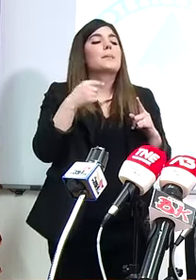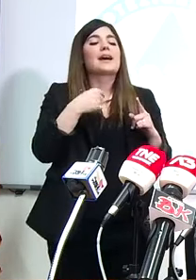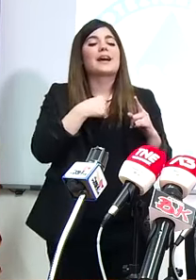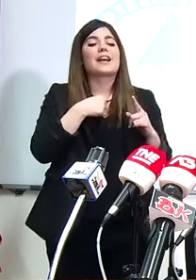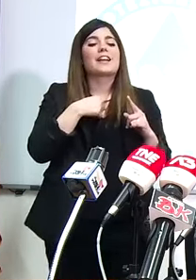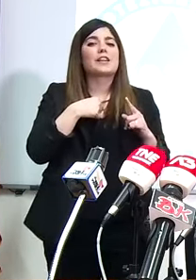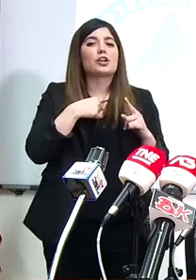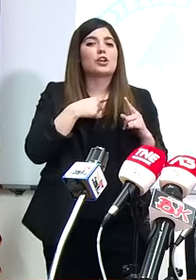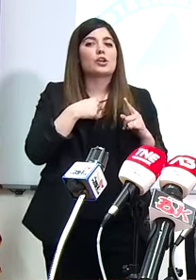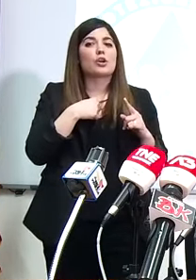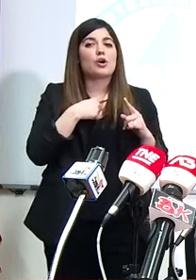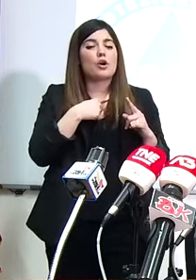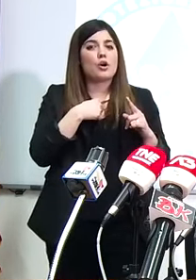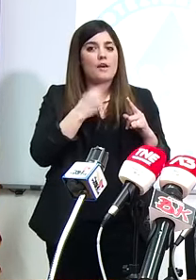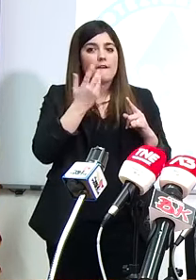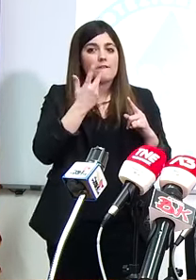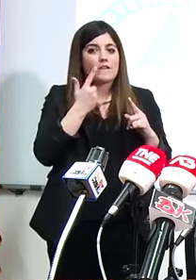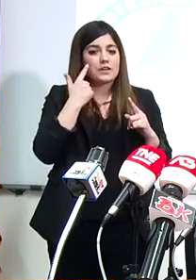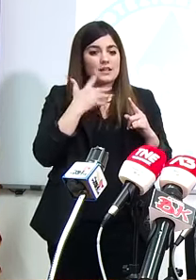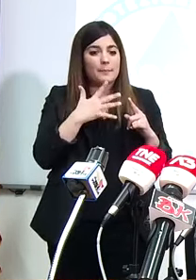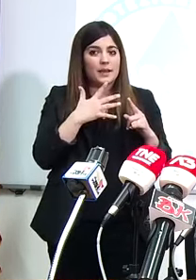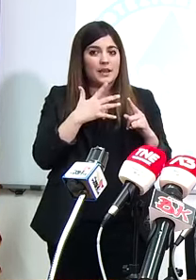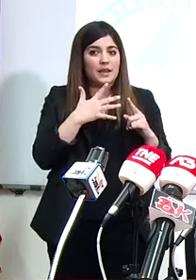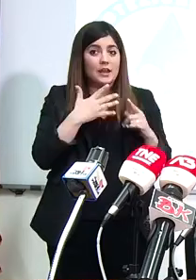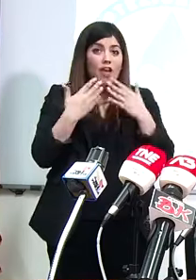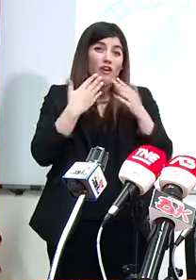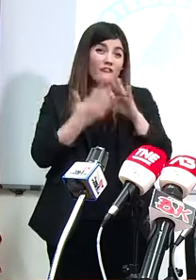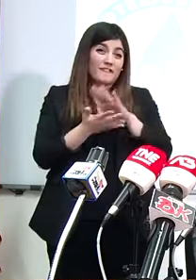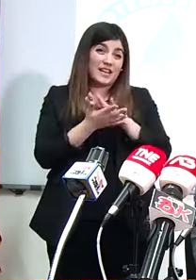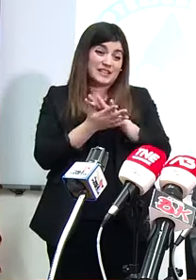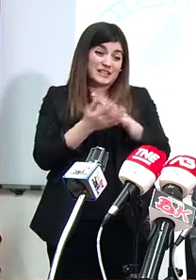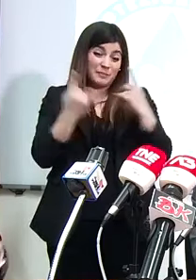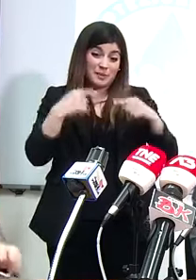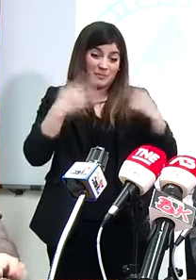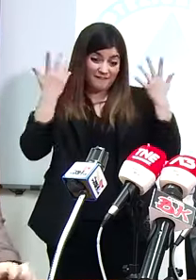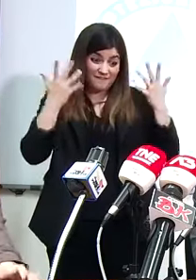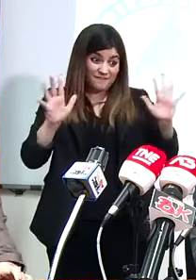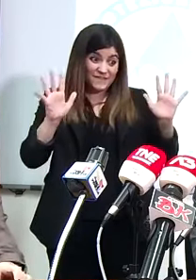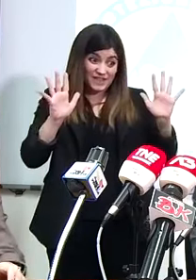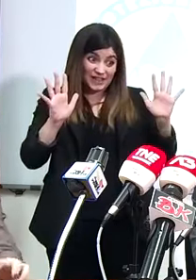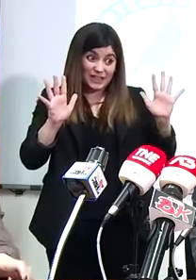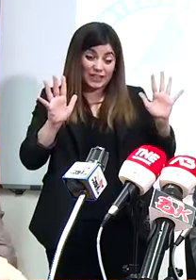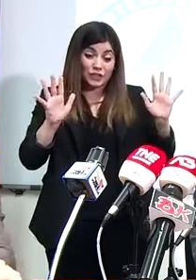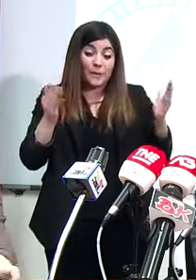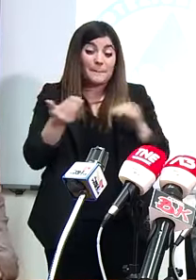finisca questa conferenza stampa possiamo verificare se il dottor si è tornato a